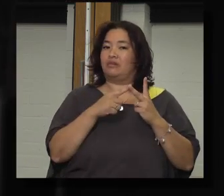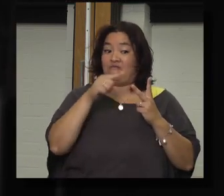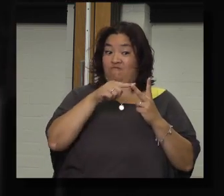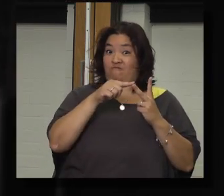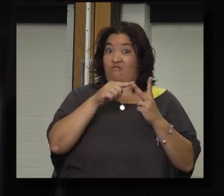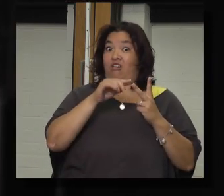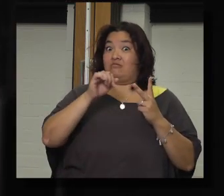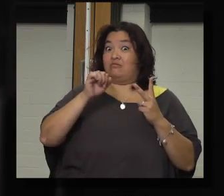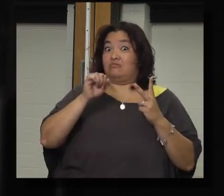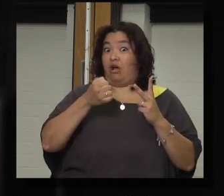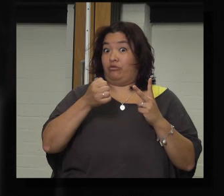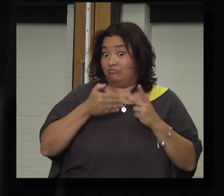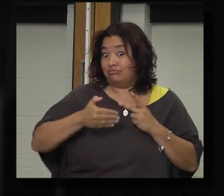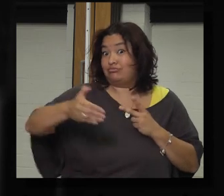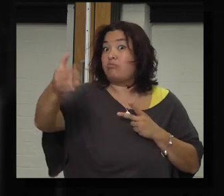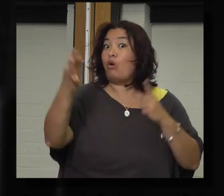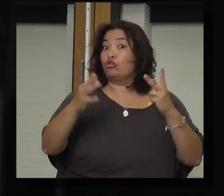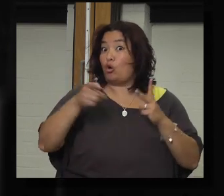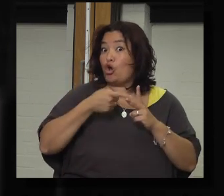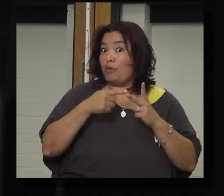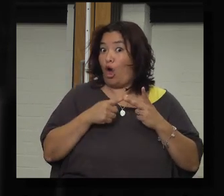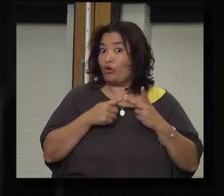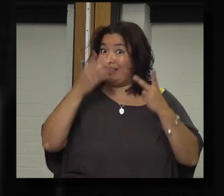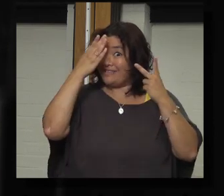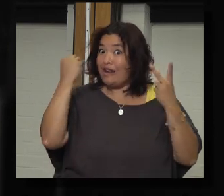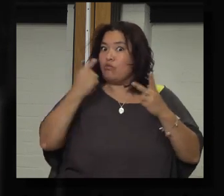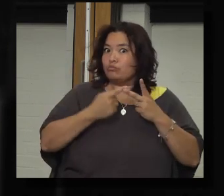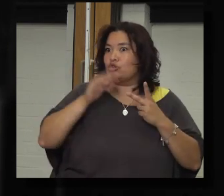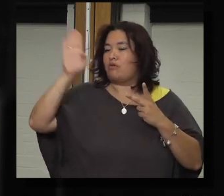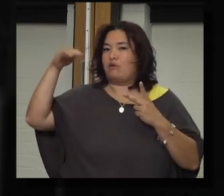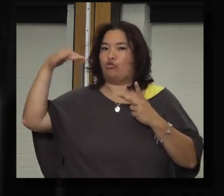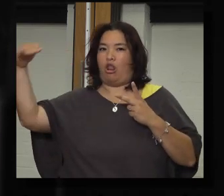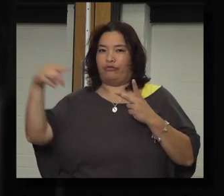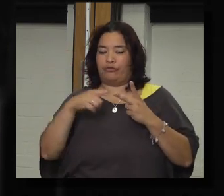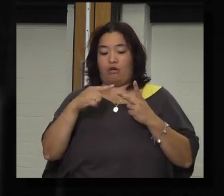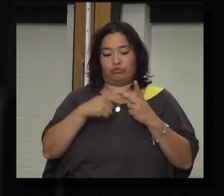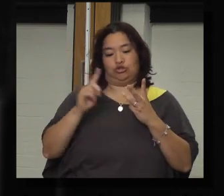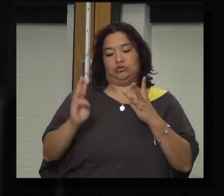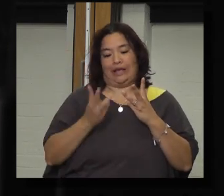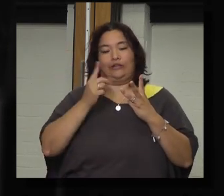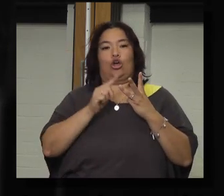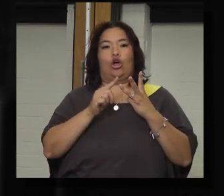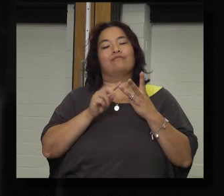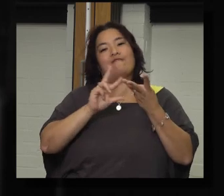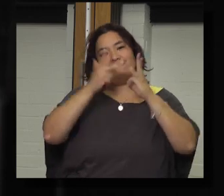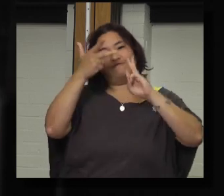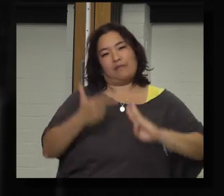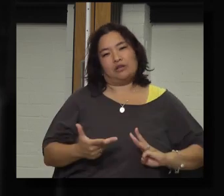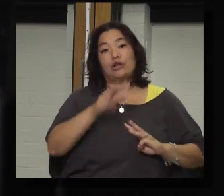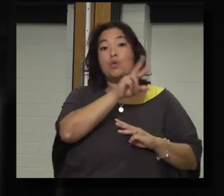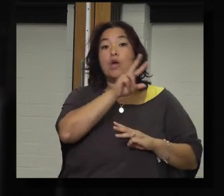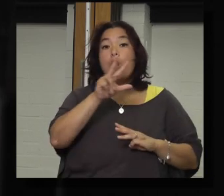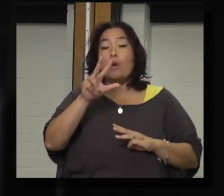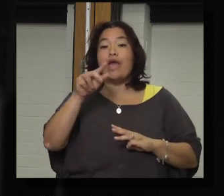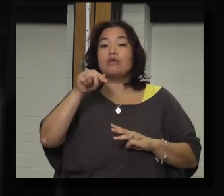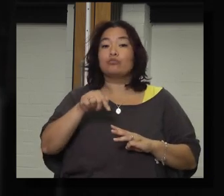onderzoek. Wat gebruikt kan worden niet alleen voor verder onderzoek, maar zowel in Nederland als in het buitenland. En ten derde